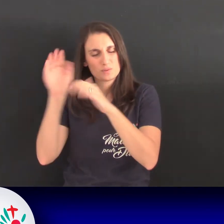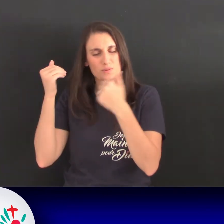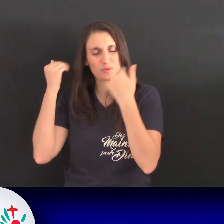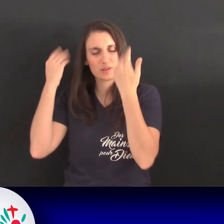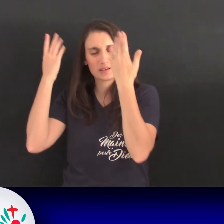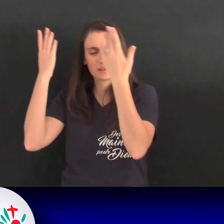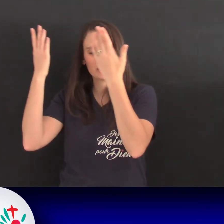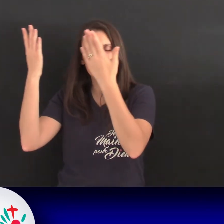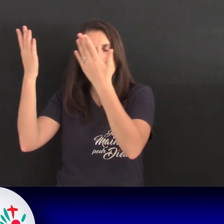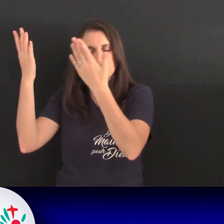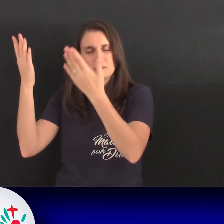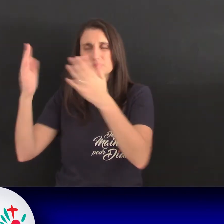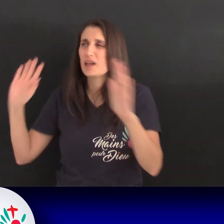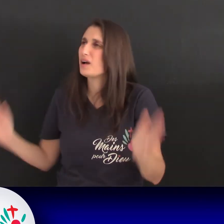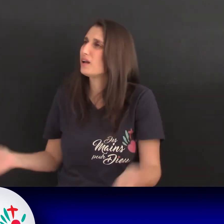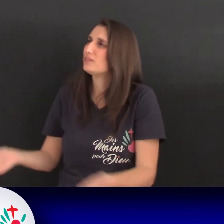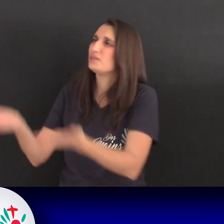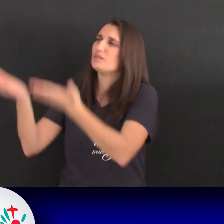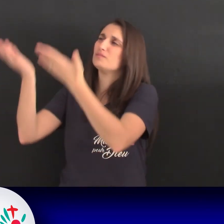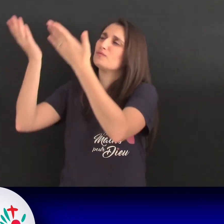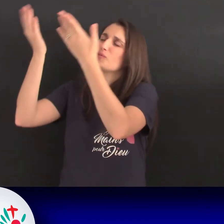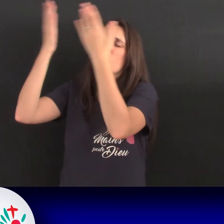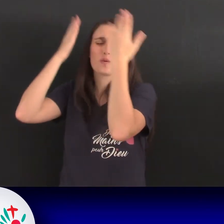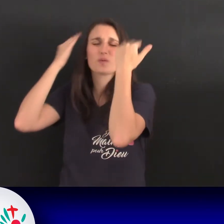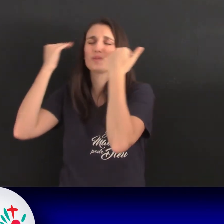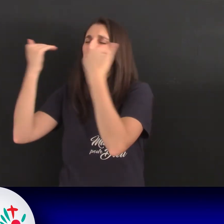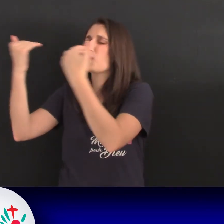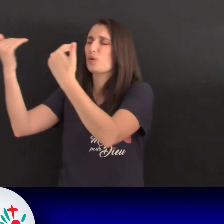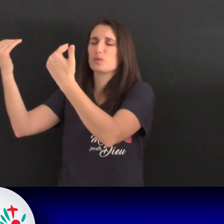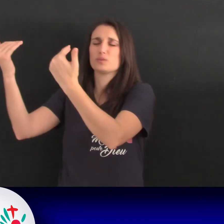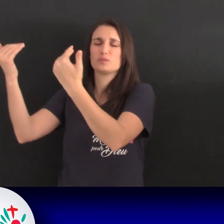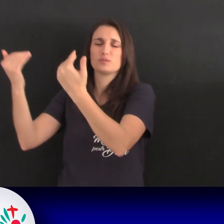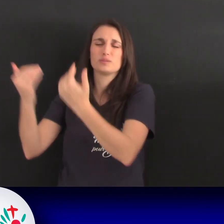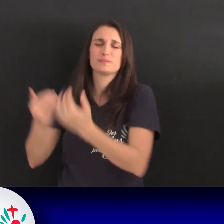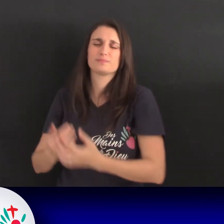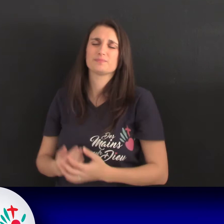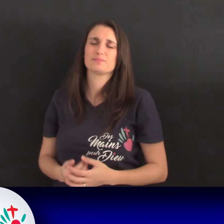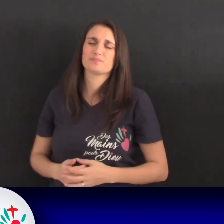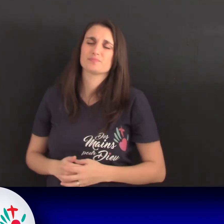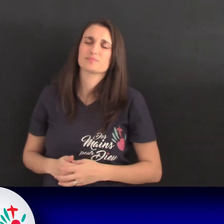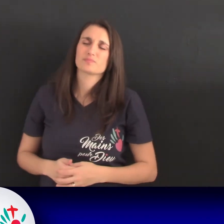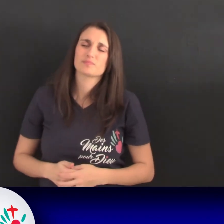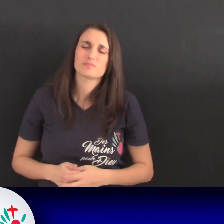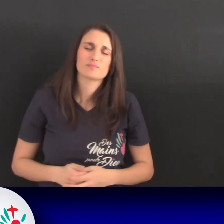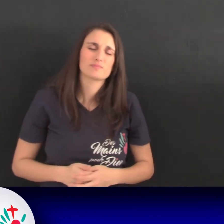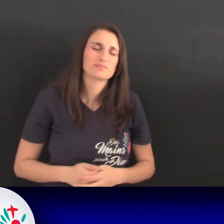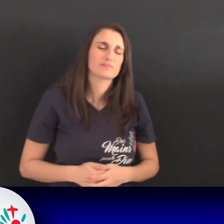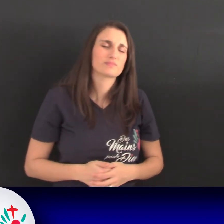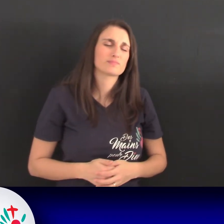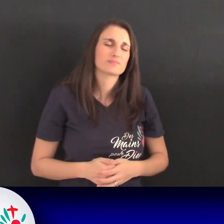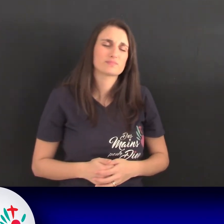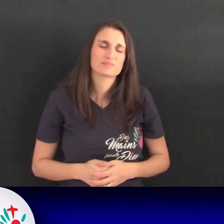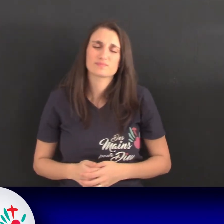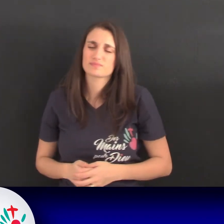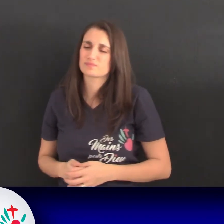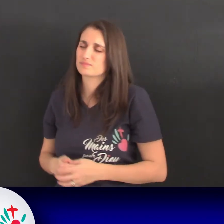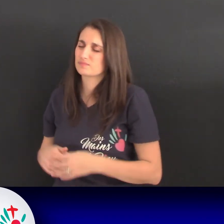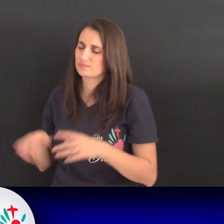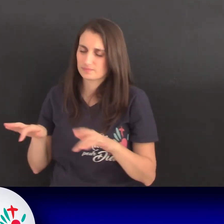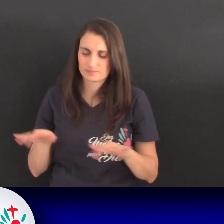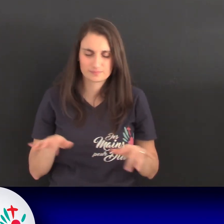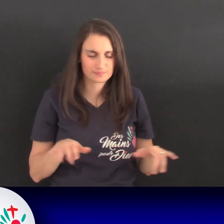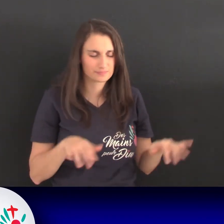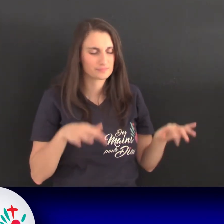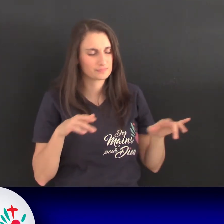Alléluia, élevons notre Seigneur, adorons-le de tout notre cœur. Alléluia, sois loué,